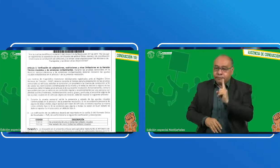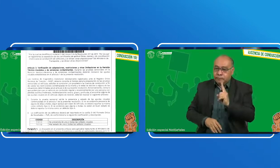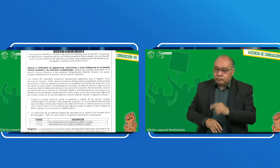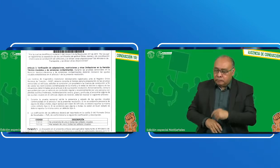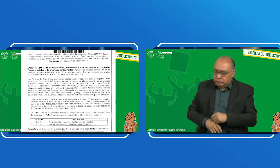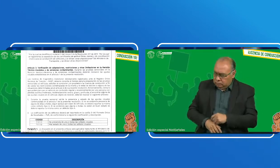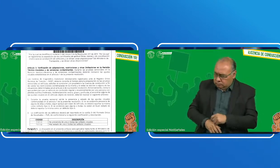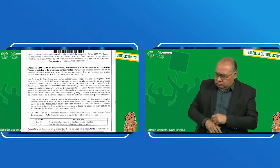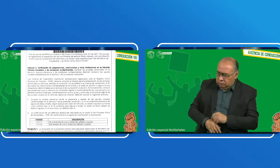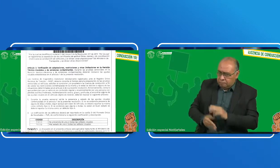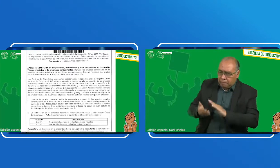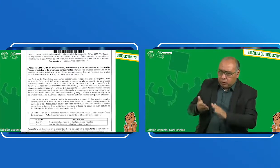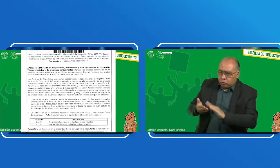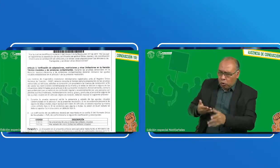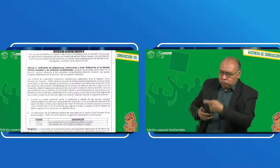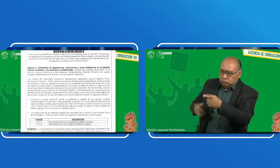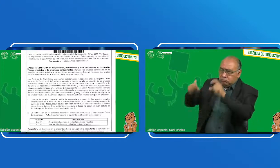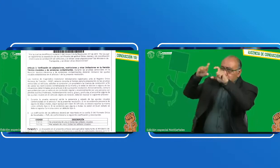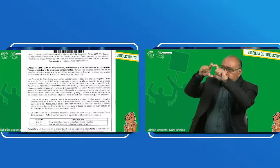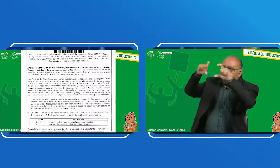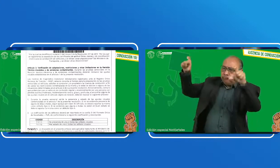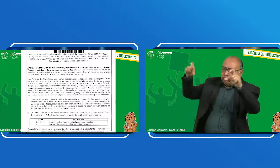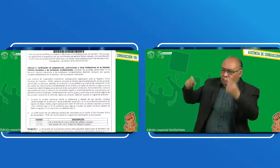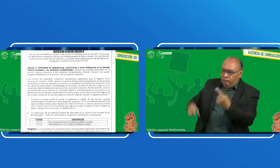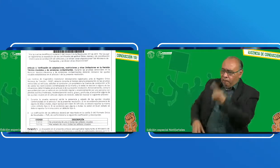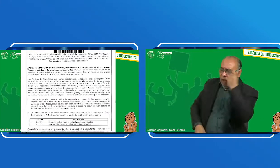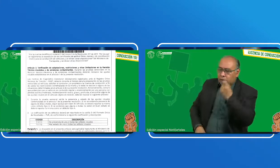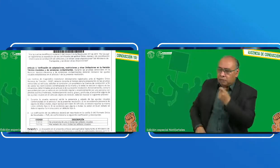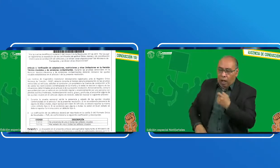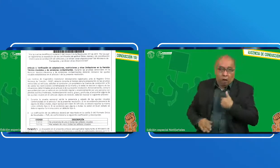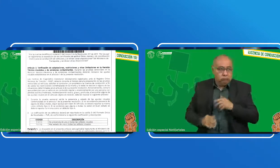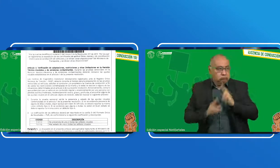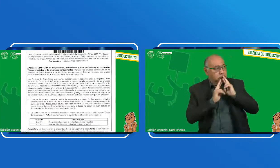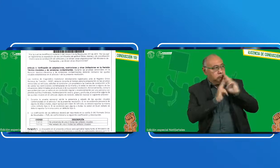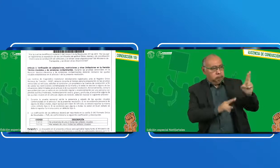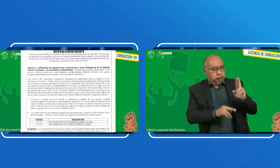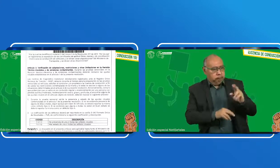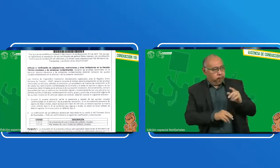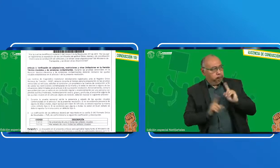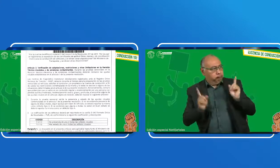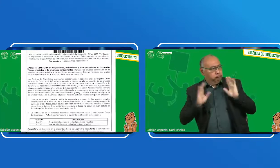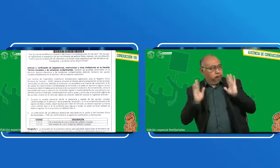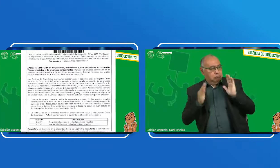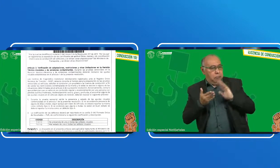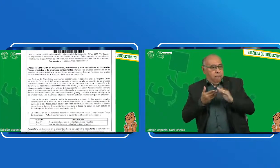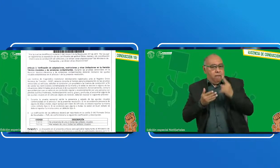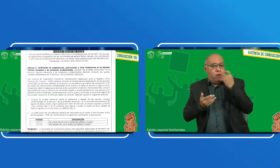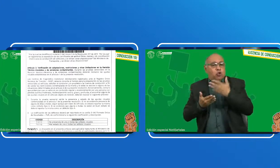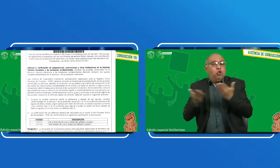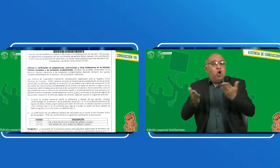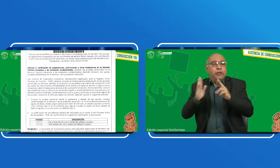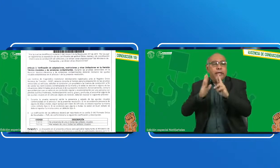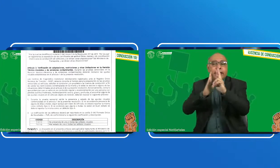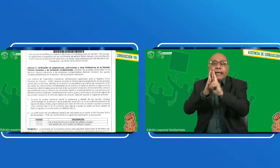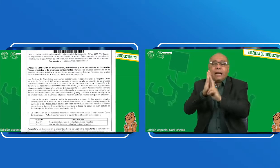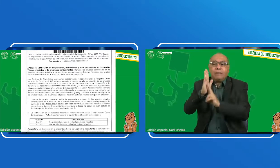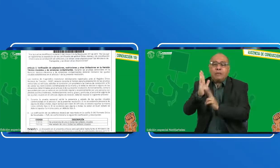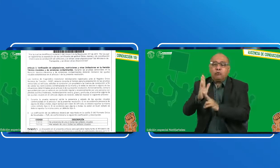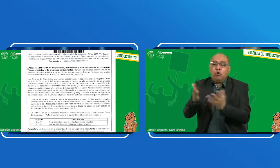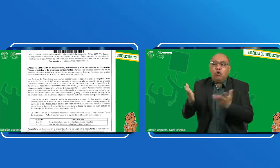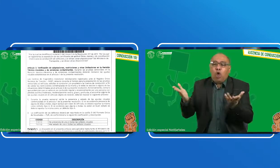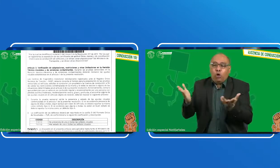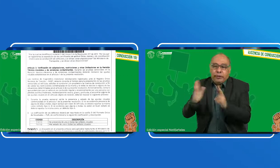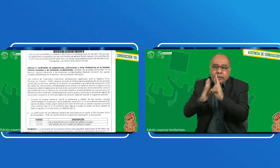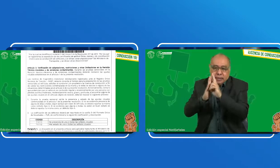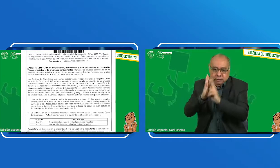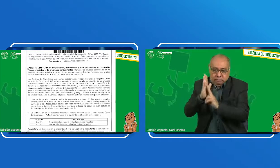esto. Por ejemplo, cuando un agente de tránsito encuentre que la persona sorda no tiene el espejo,